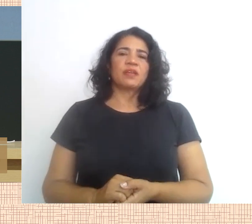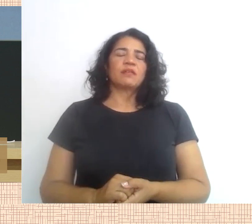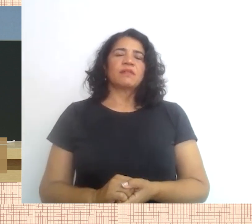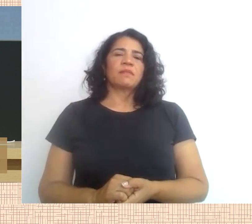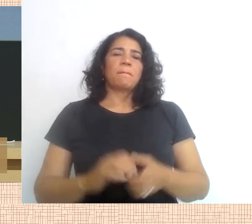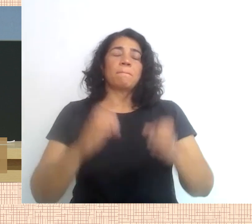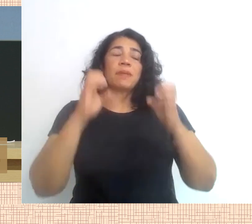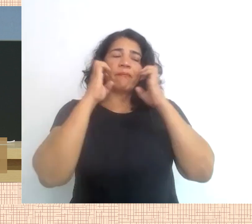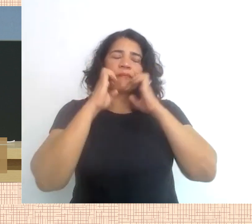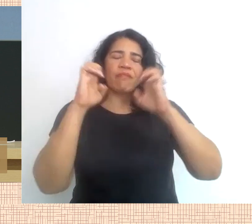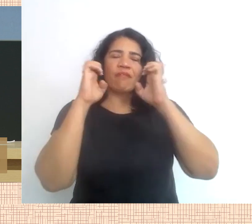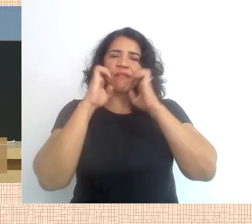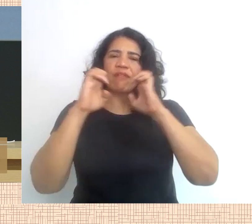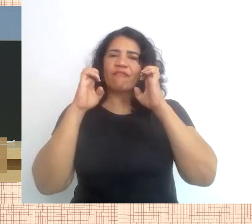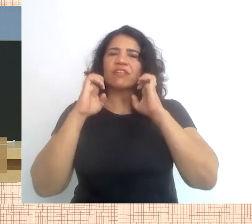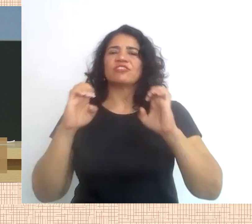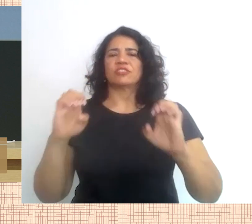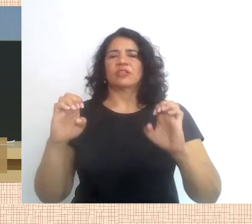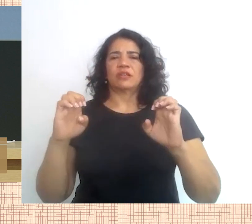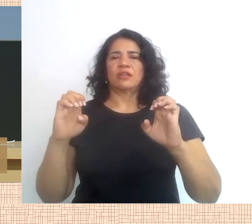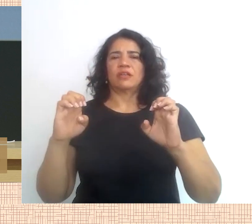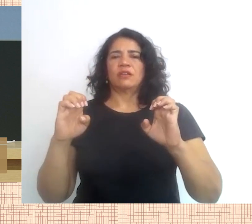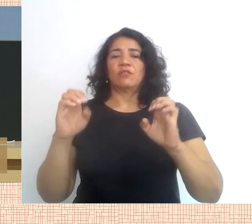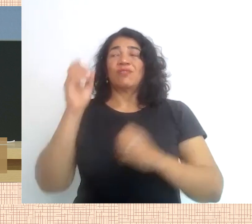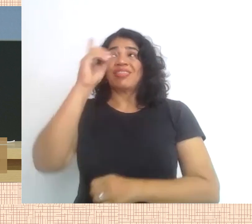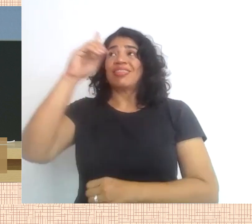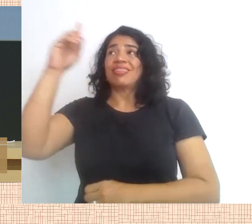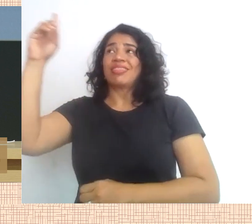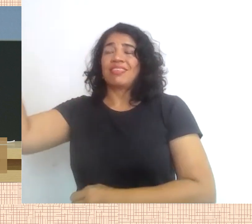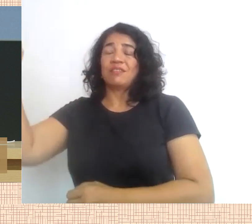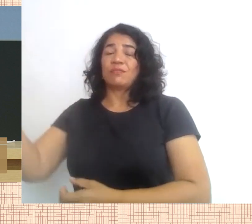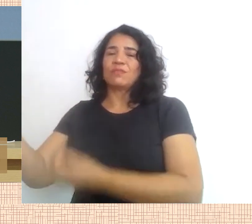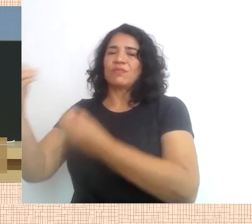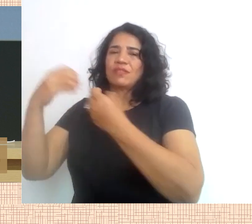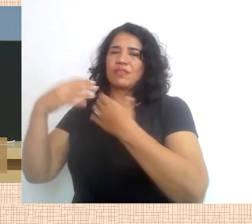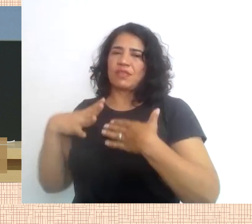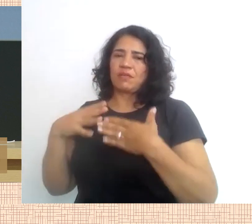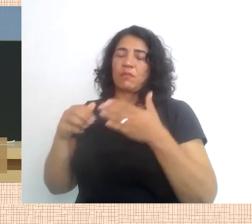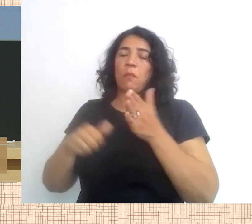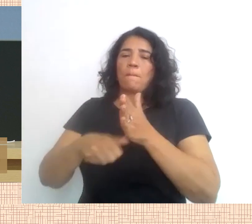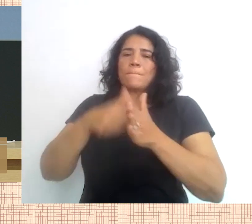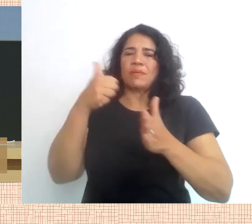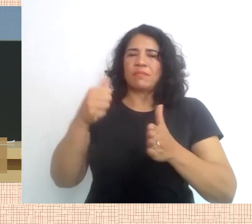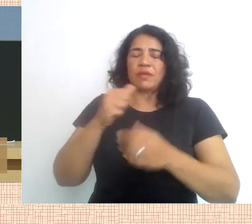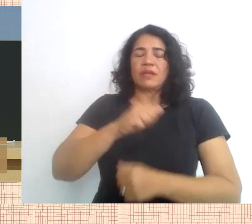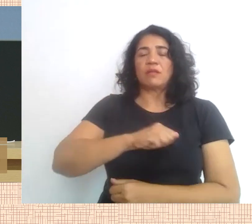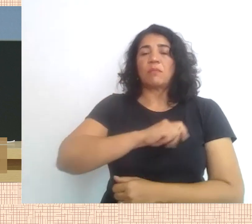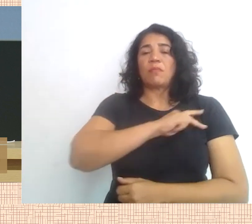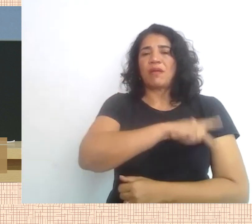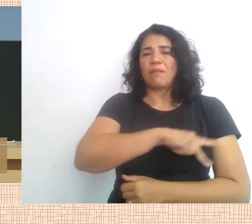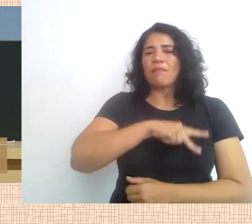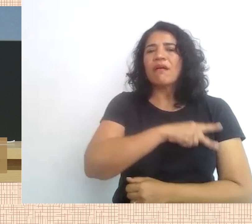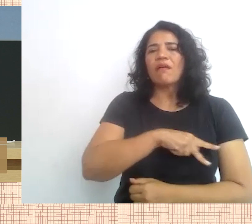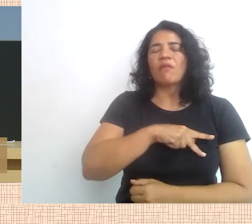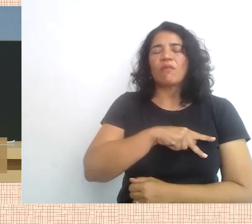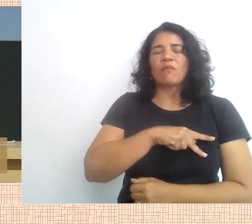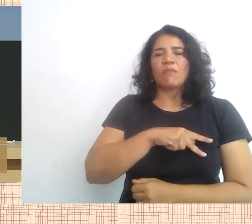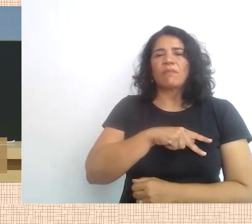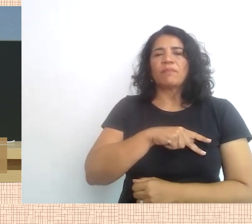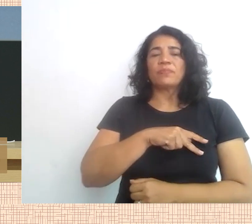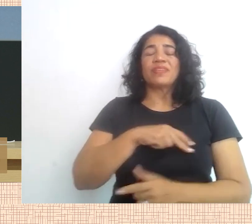é um verdadeiro apóstolo, verdadeira, né, a procedência da palavra profética,